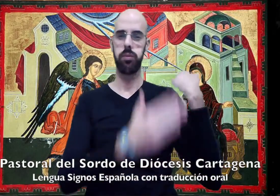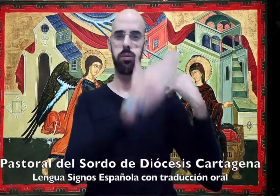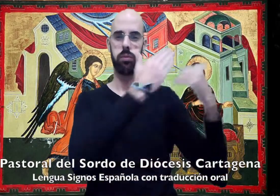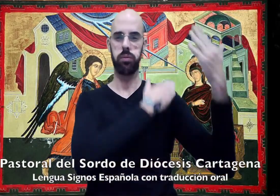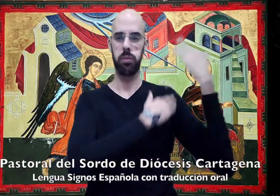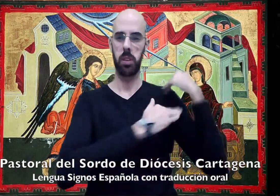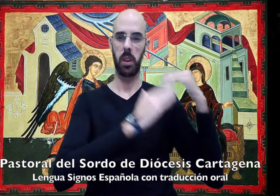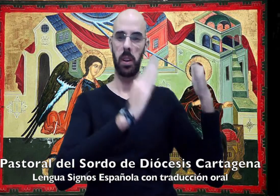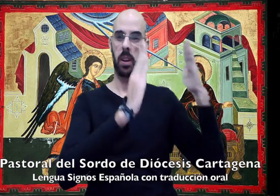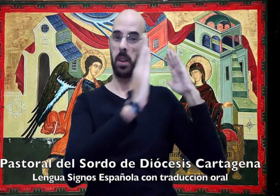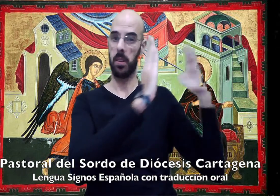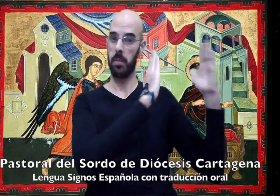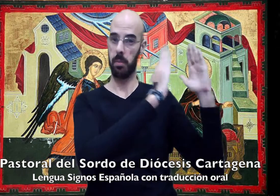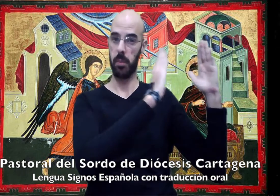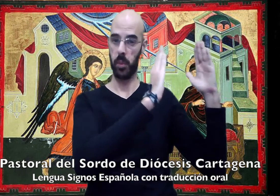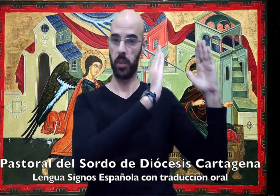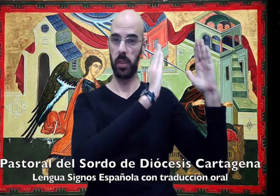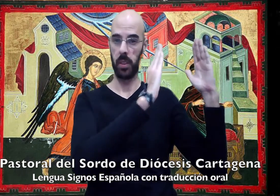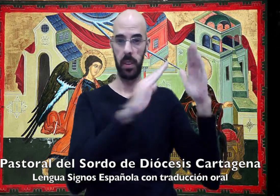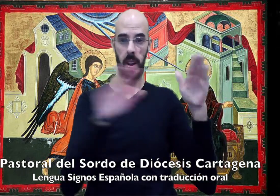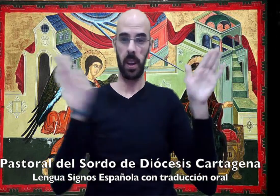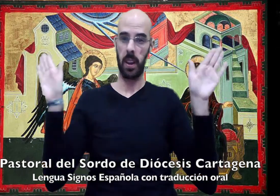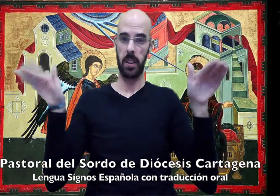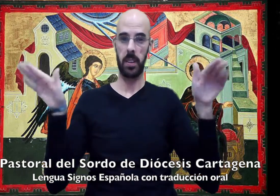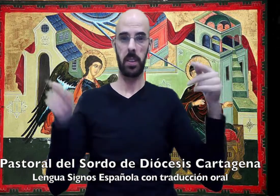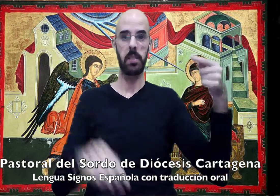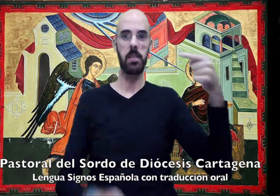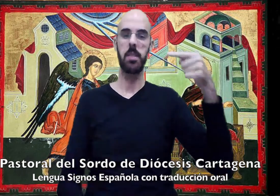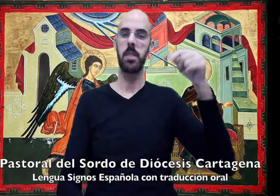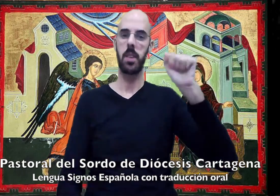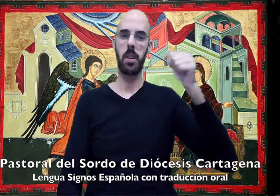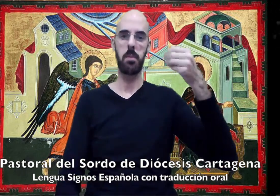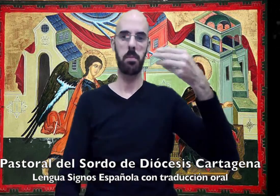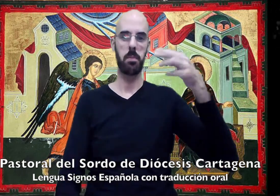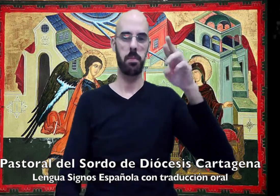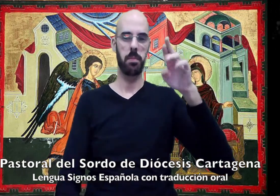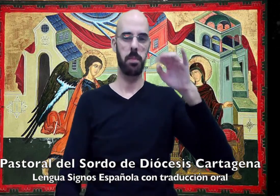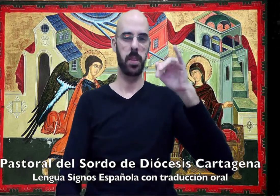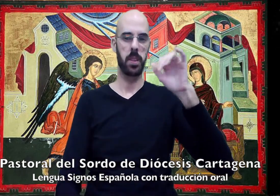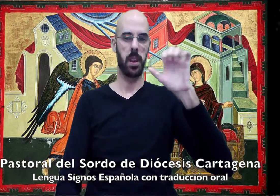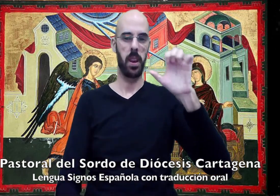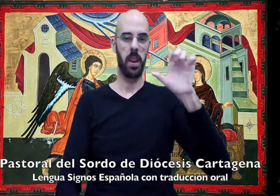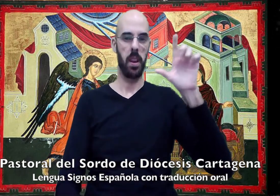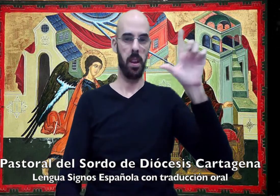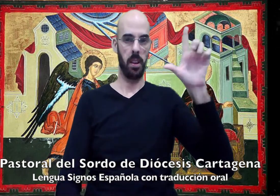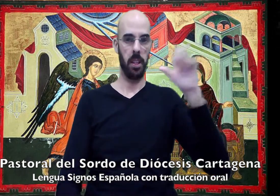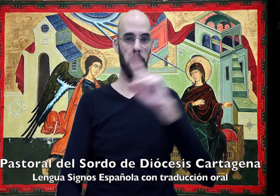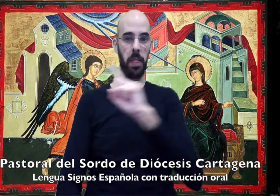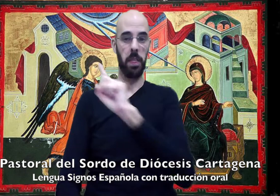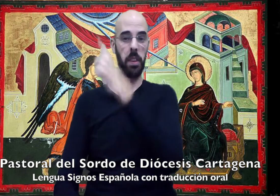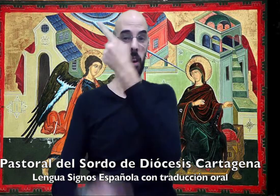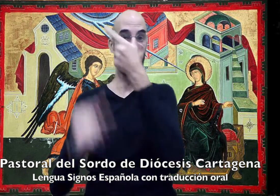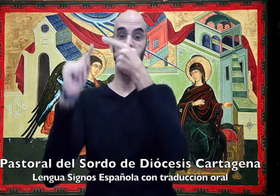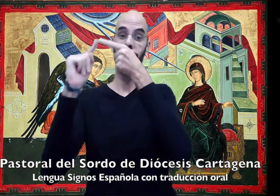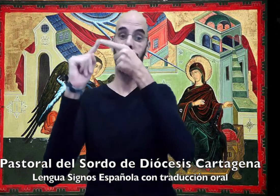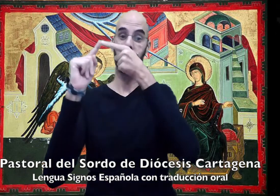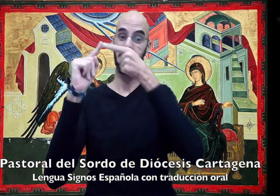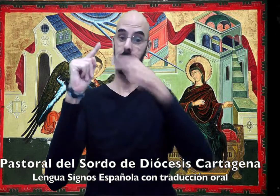En aquel tiempo, el ángel Gabriel fue